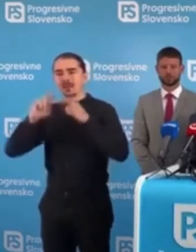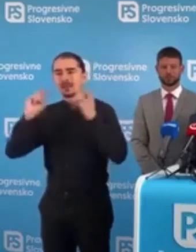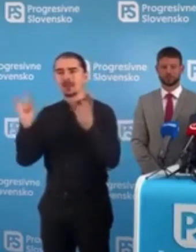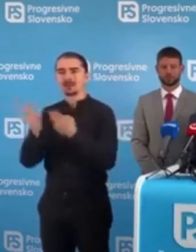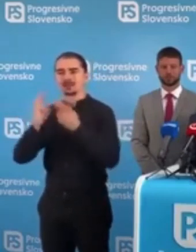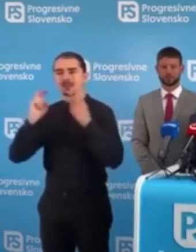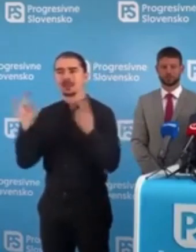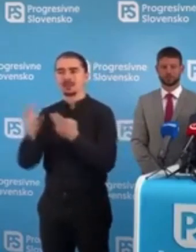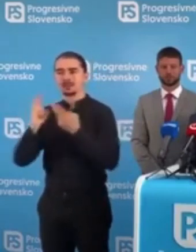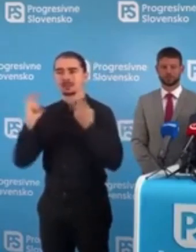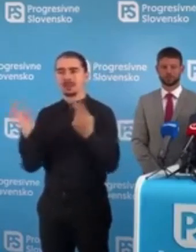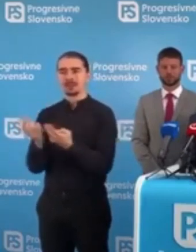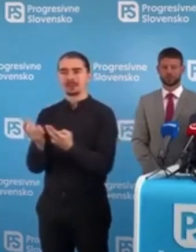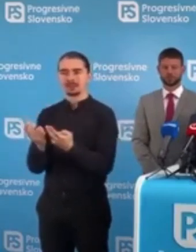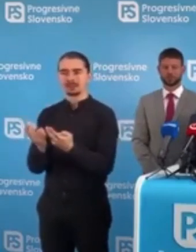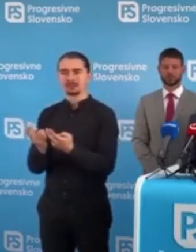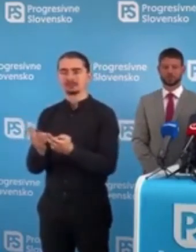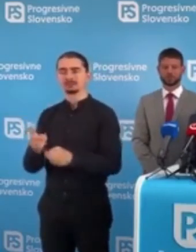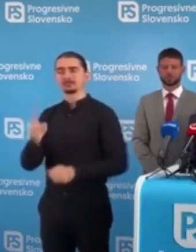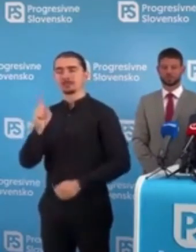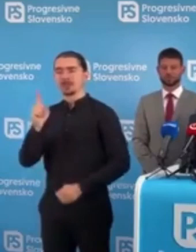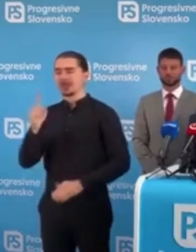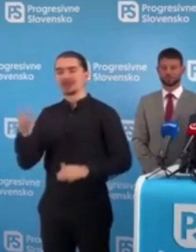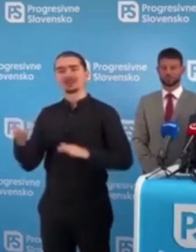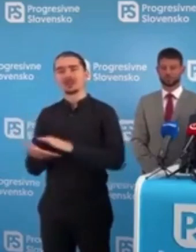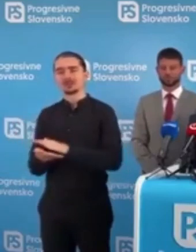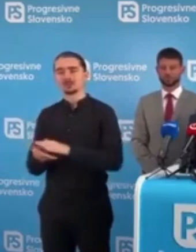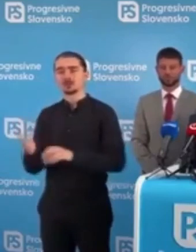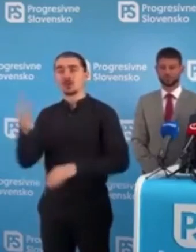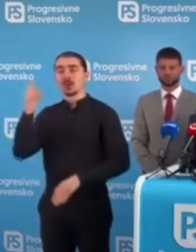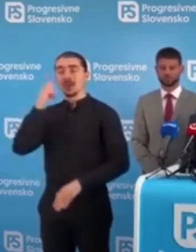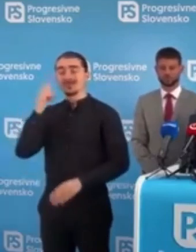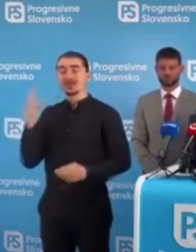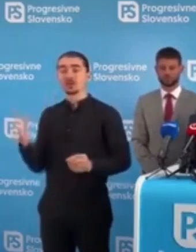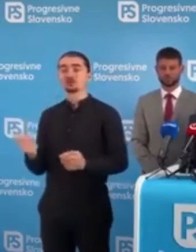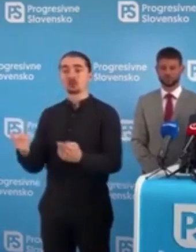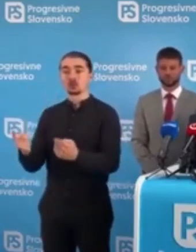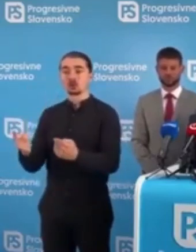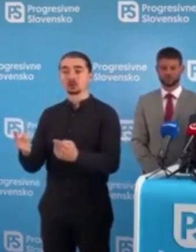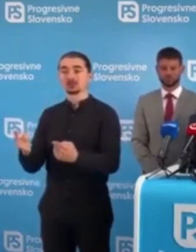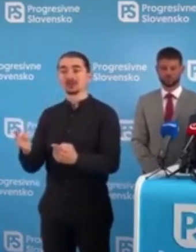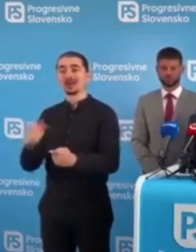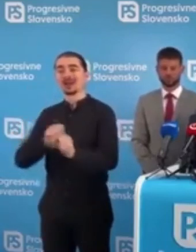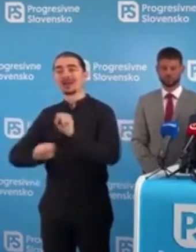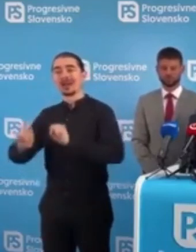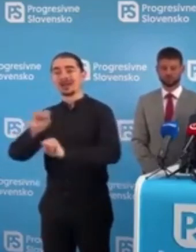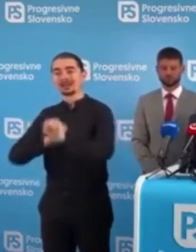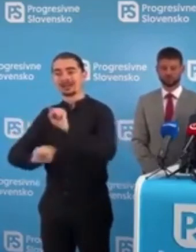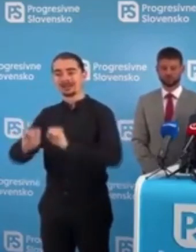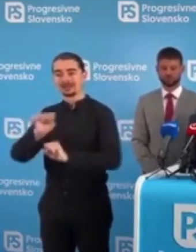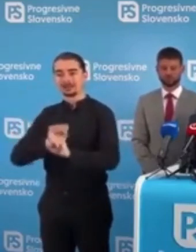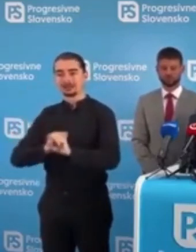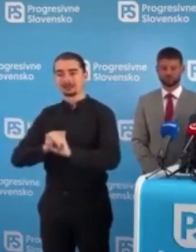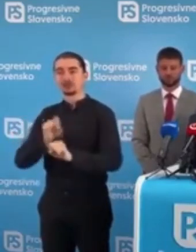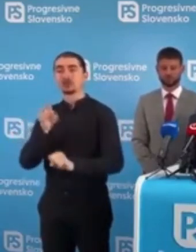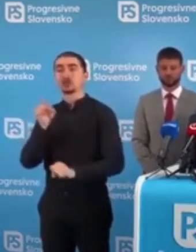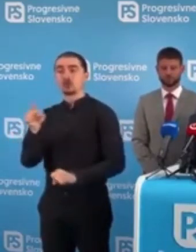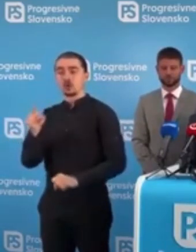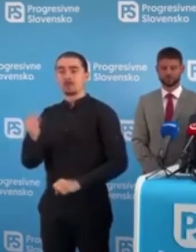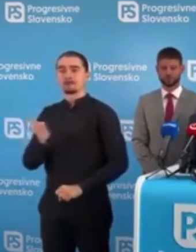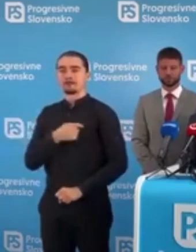vyhľadávať, ale hlavná činnosť bude chrániť tých